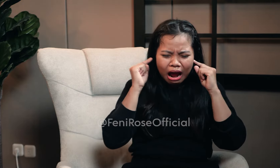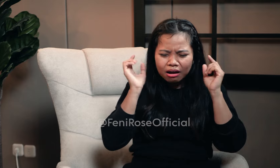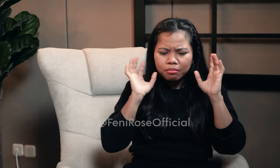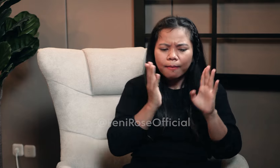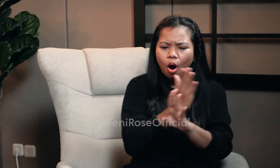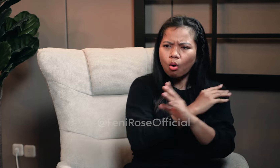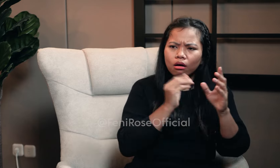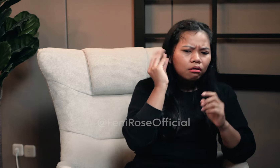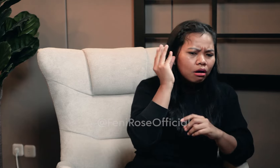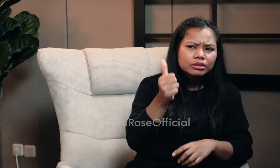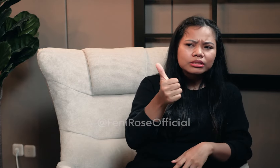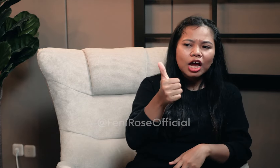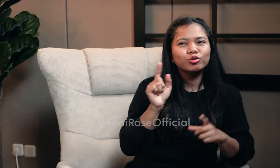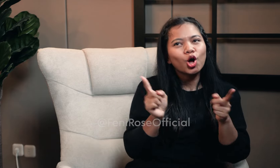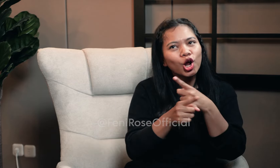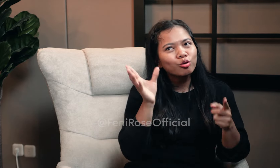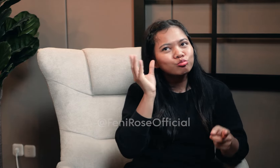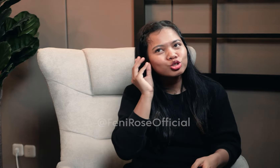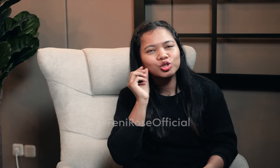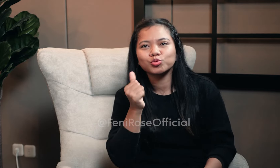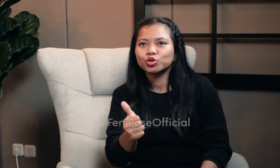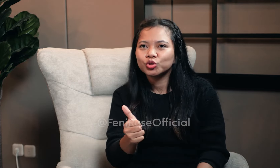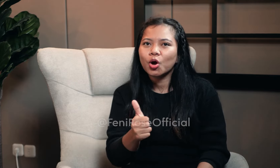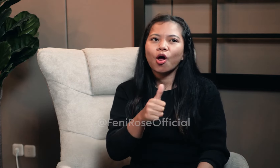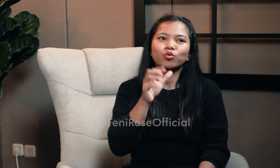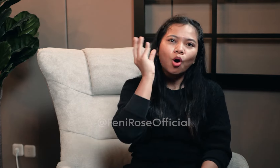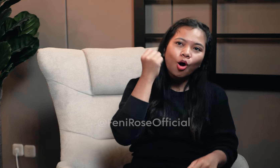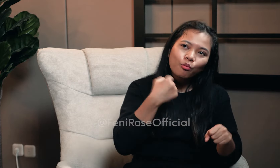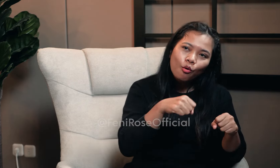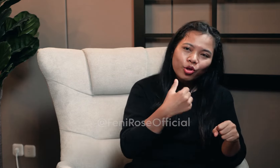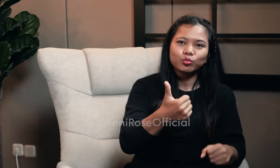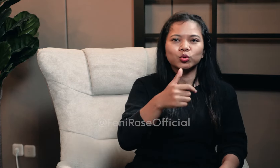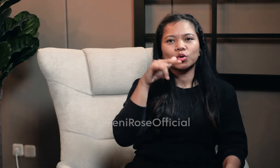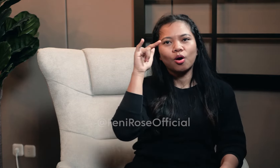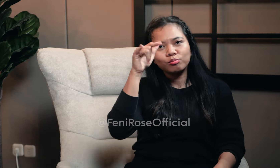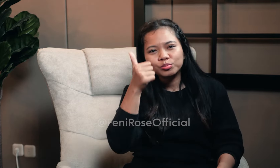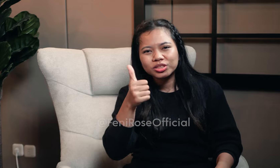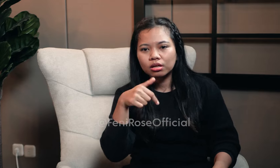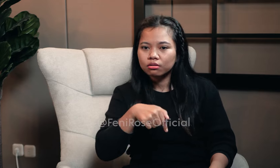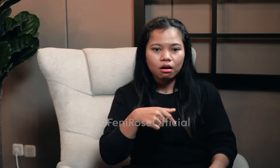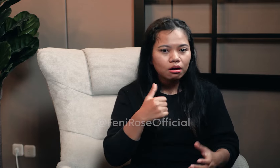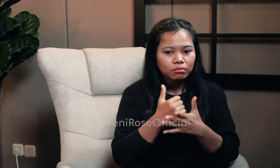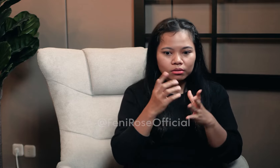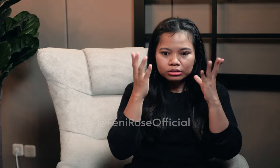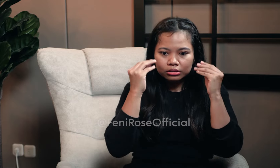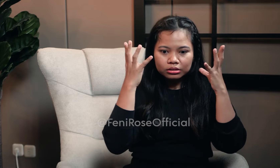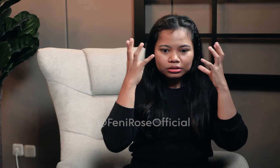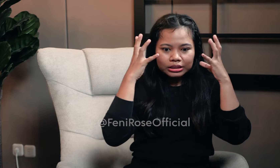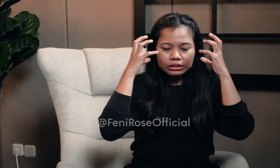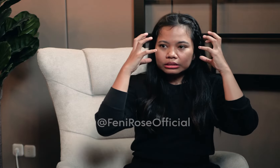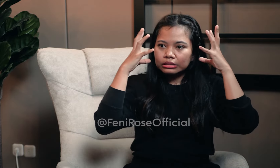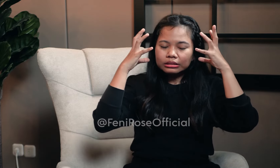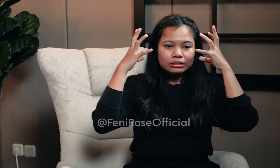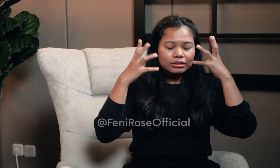merasa kayak bagaimana Ma kok awalnya bisa mendengar bisa mendengar musik bisa mendengar suara motor bisa mendengar suara pesawat tapi ini di